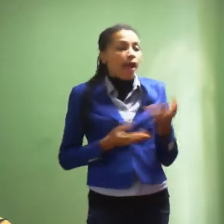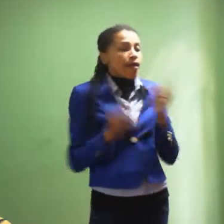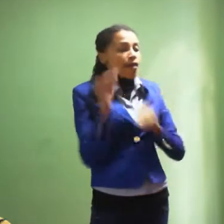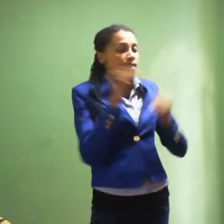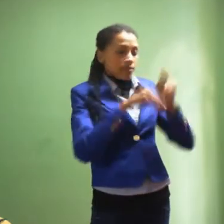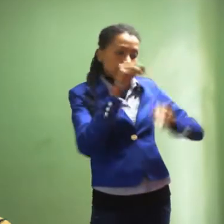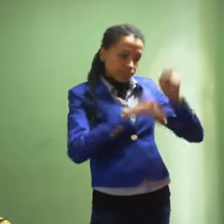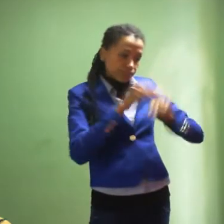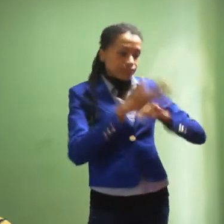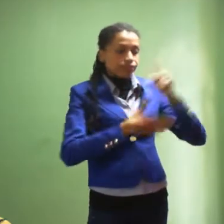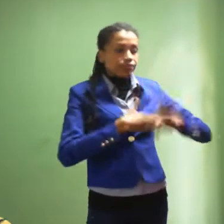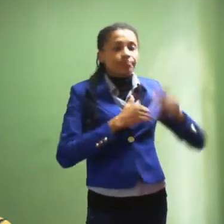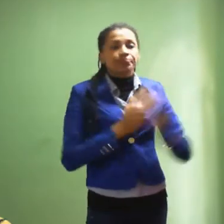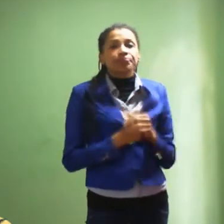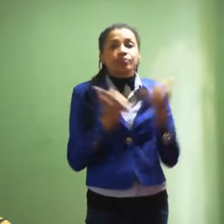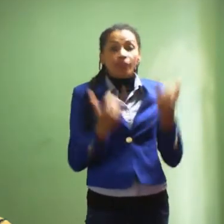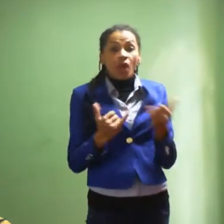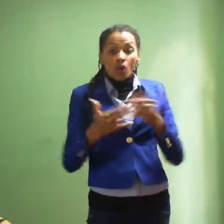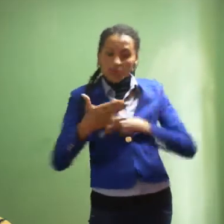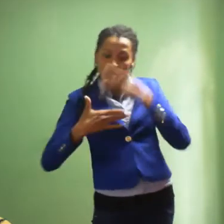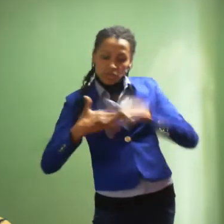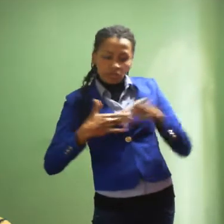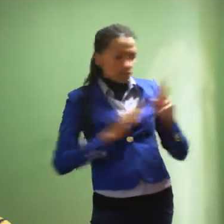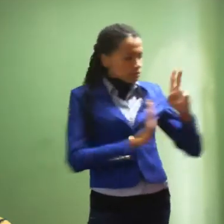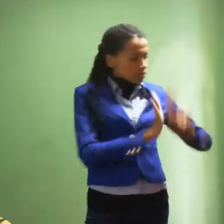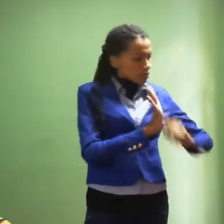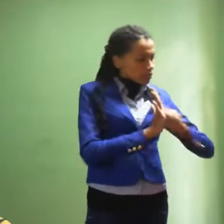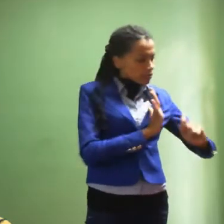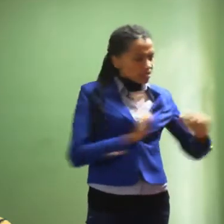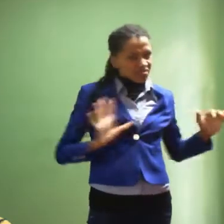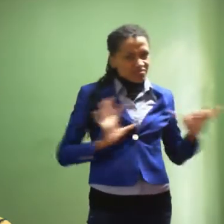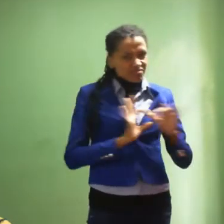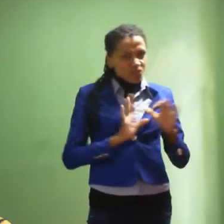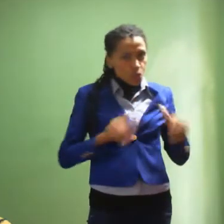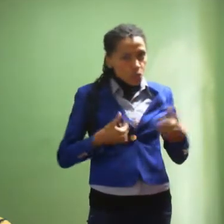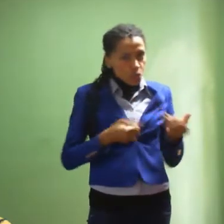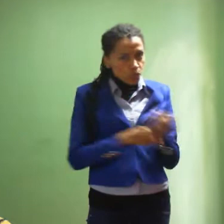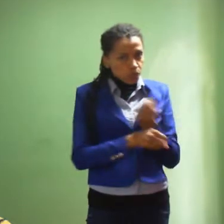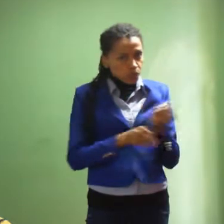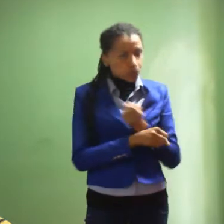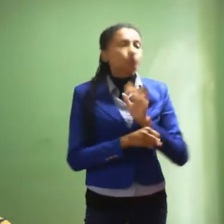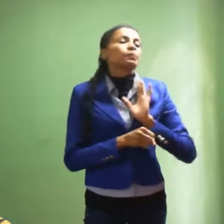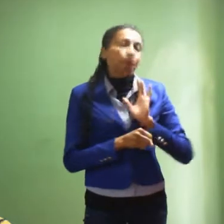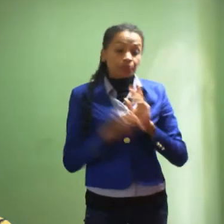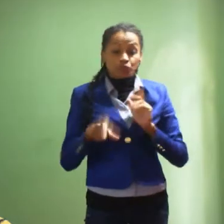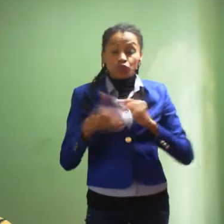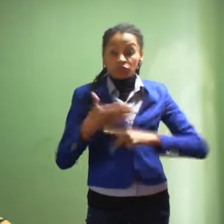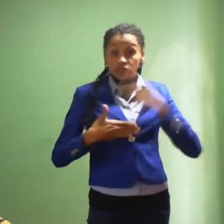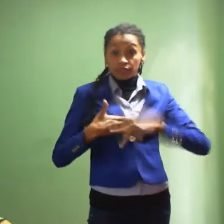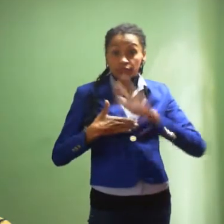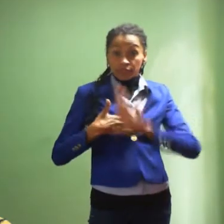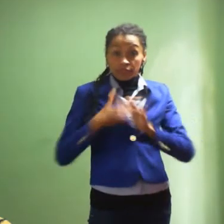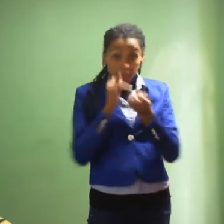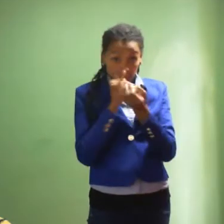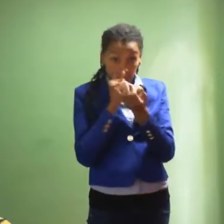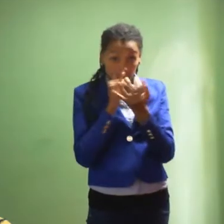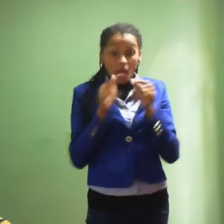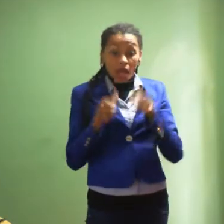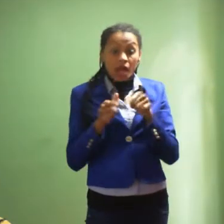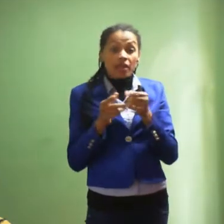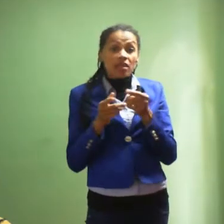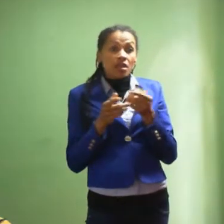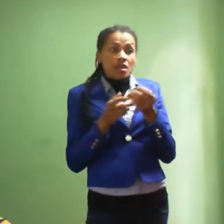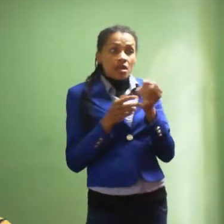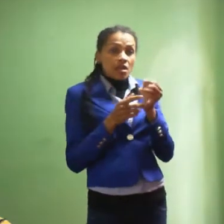Para enlazar estas dos ideas de la lengua escrita y los proyectos pedagógicos, podemos decir que los proyectos pedagógicos permiten abordar la